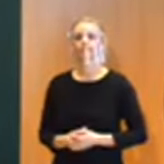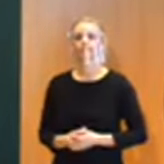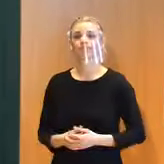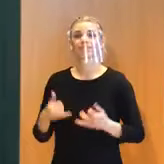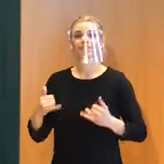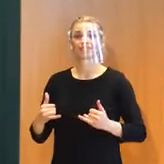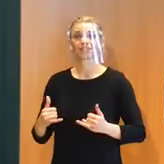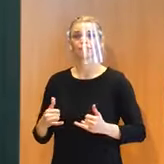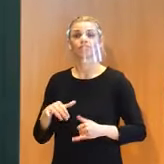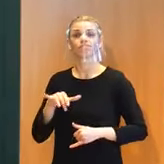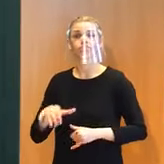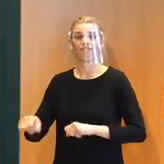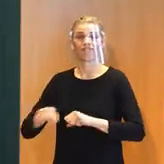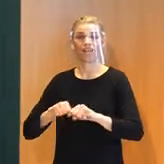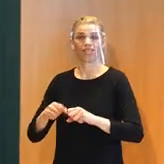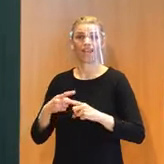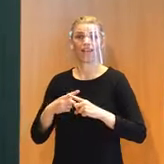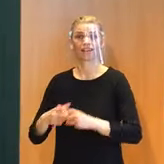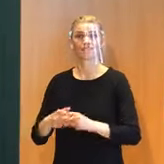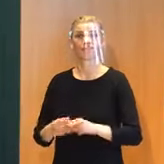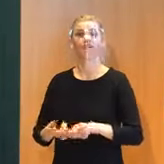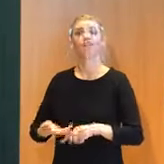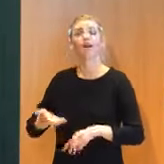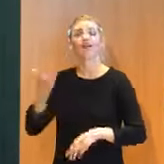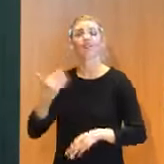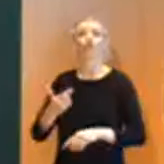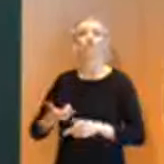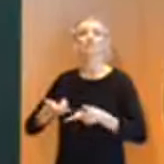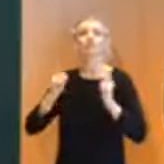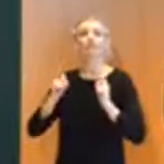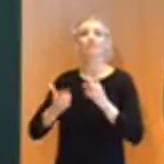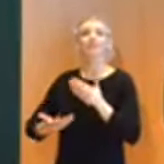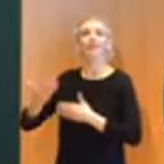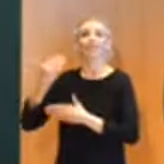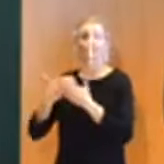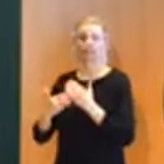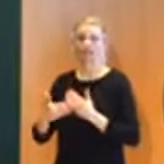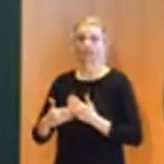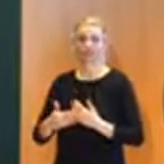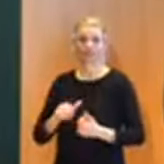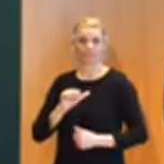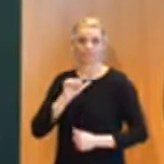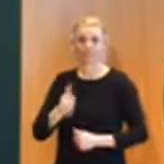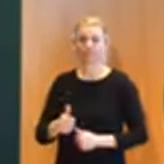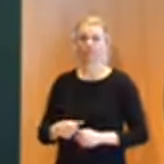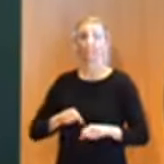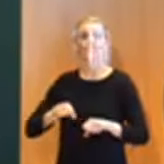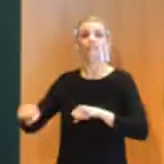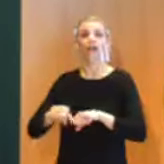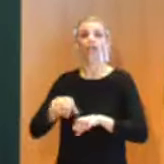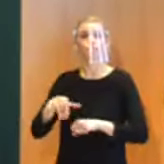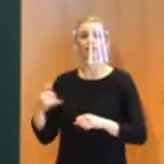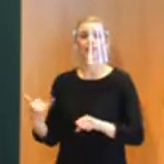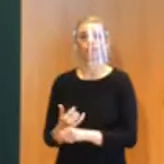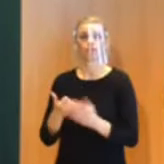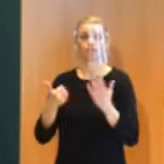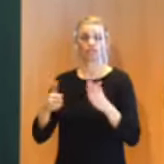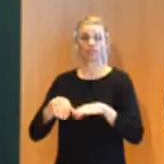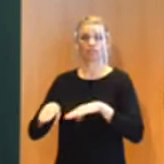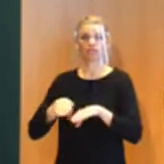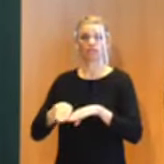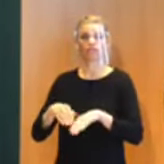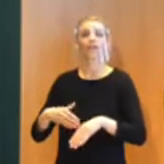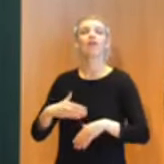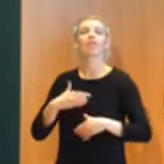Zažívame vládnu krízu, aká v slovenských dejinách nemá obdoby. Vláde chýba 6 ministrov,